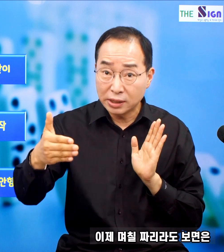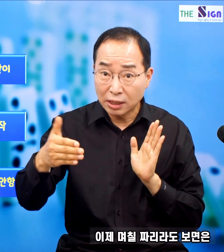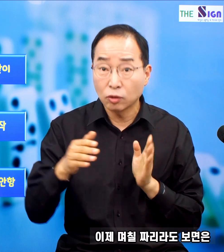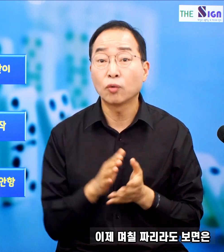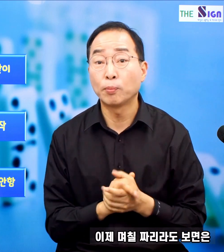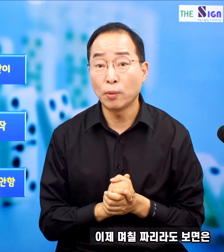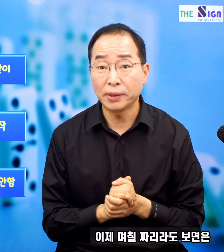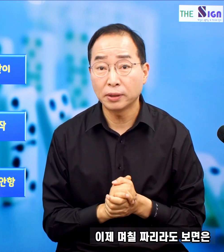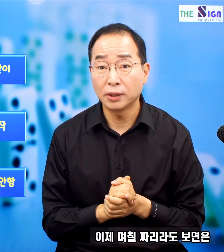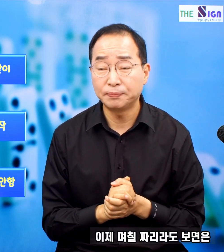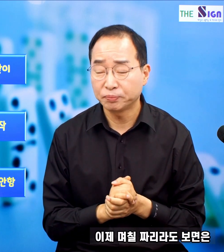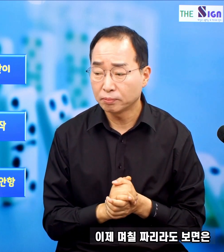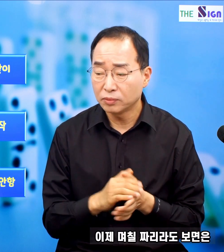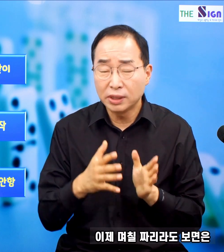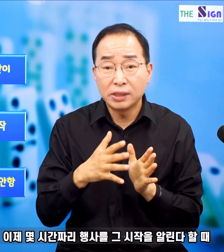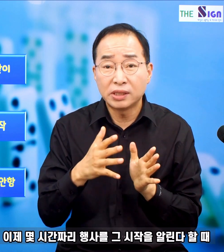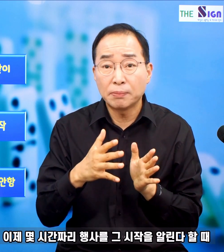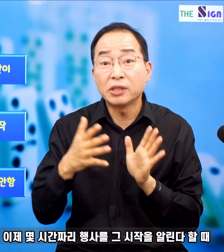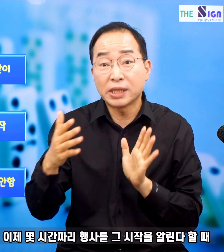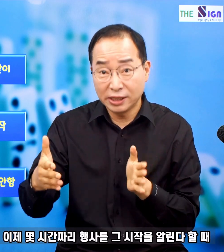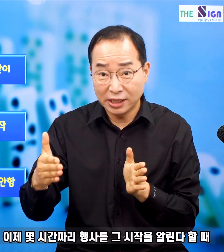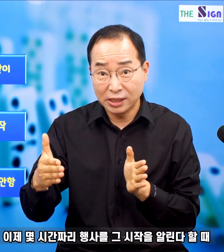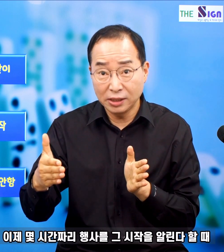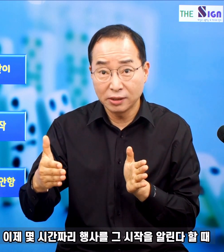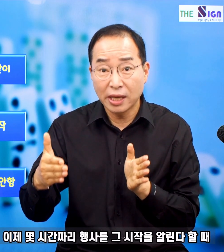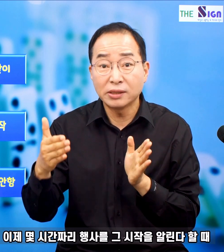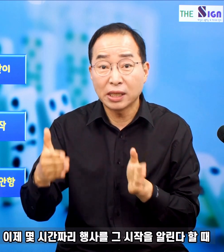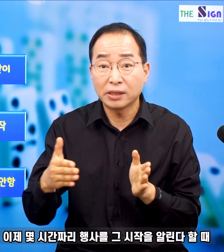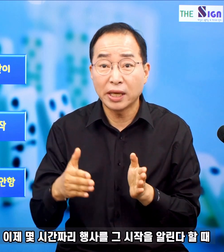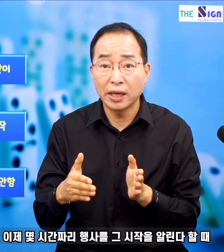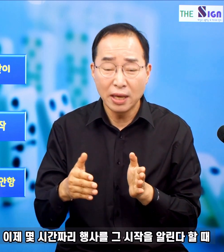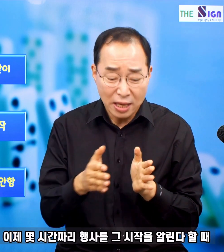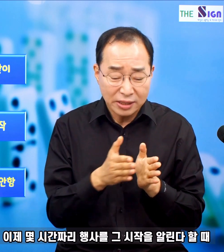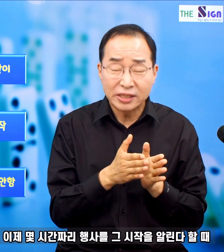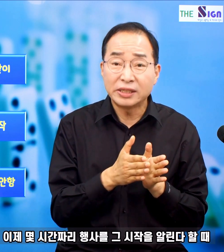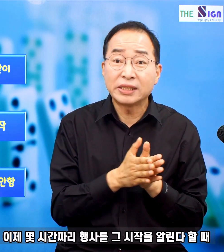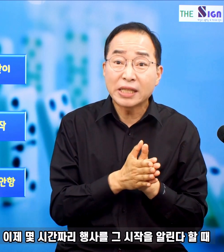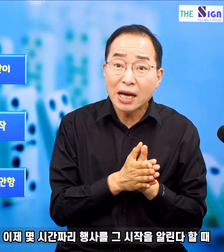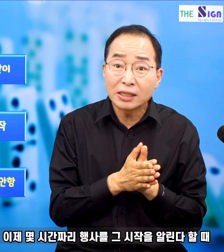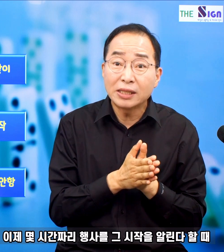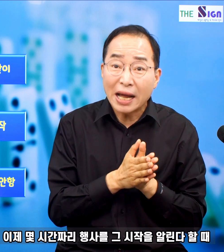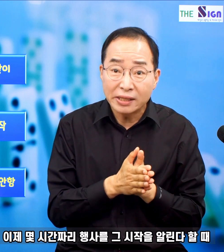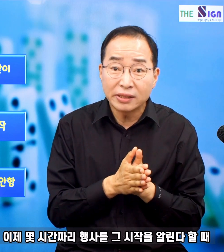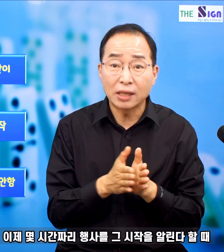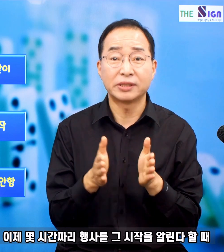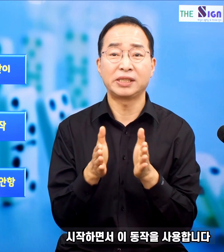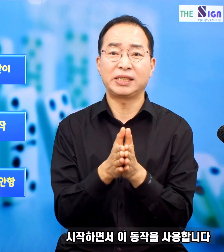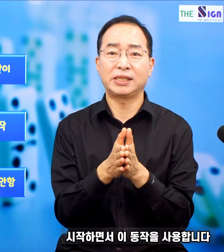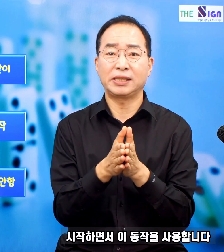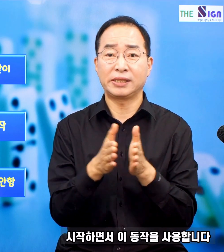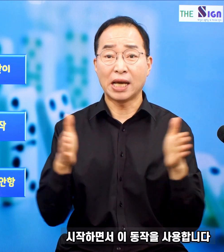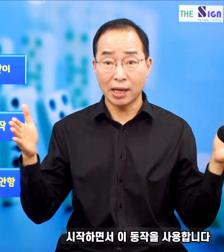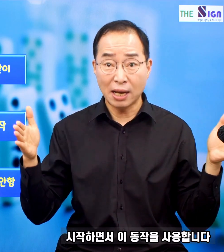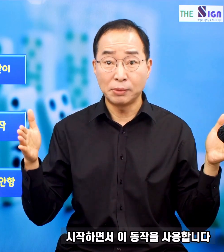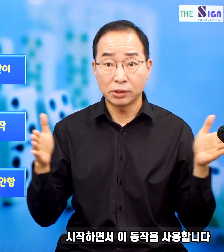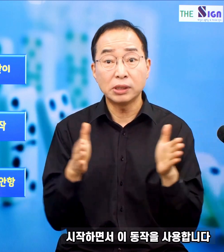며칠짜리라도 보면은 이제 몇 시간짜리 행사인데 이제 그 시작을 알린다 할 때 시작하면서 이